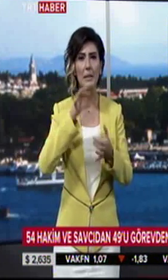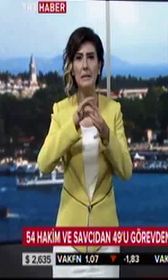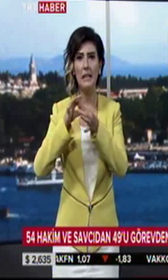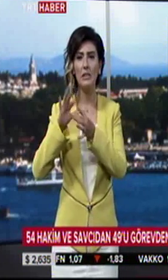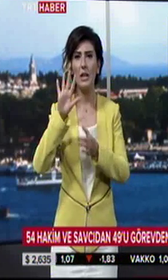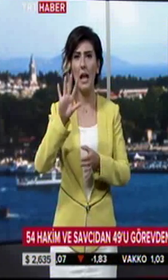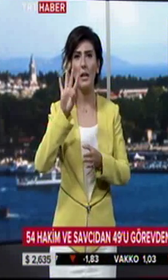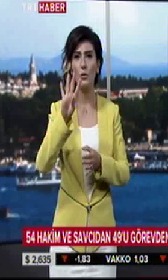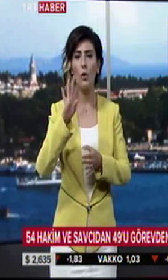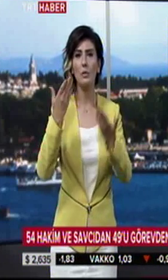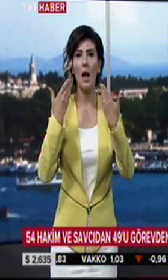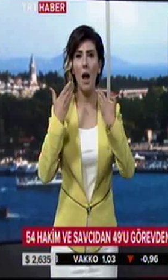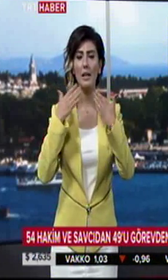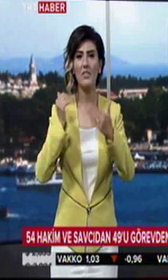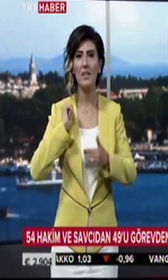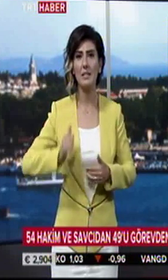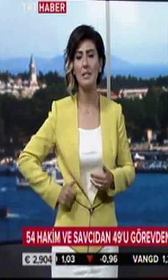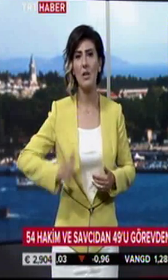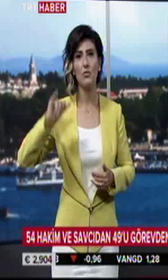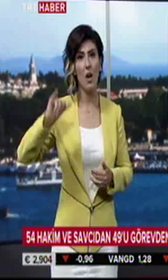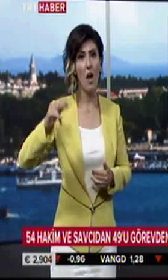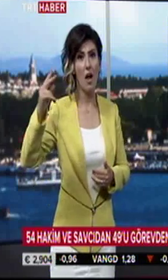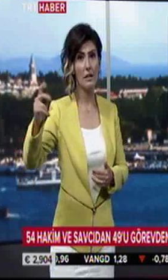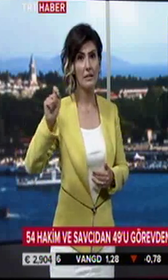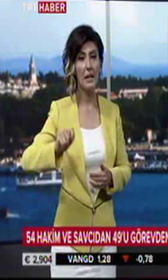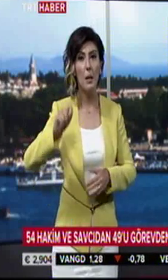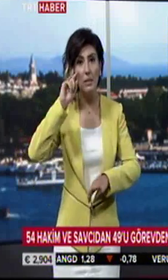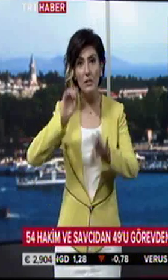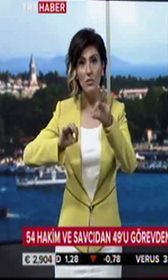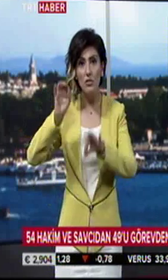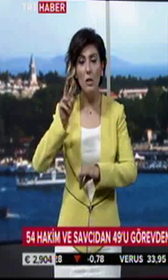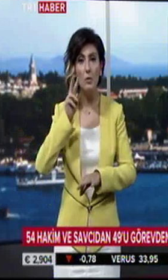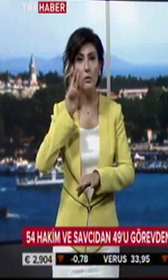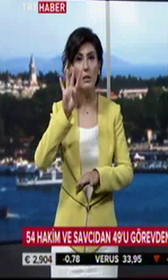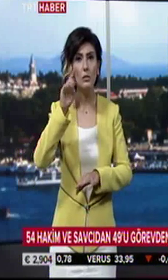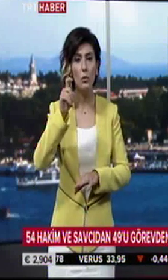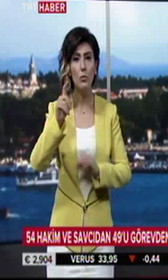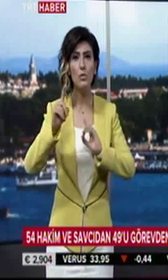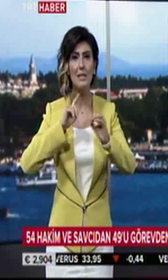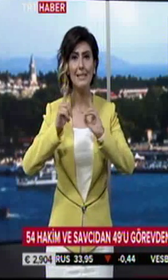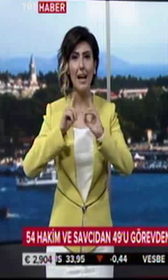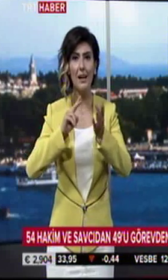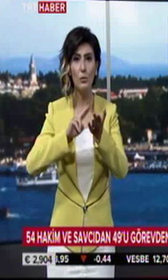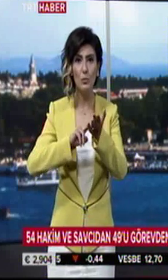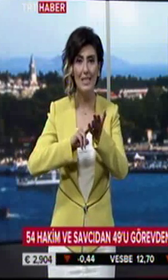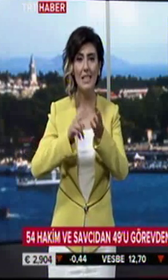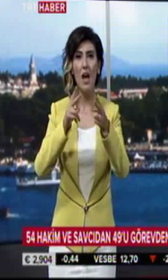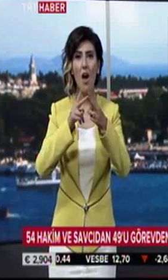ilişkin 54 hakim ve savcı hakkında yapılan inceleme sonunda 49 yargı mensubunun açığa alınmasına oy